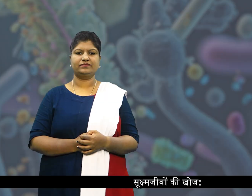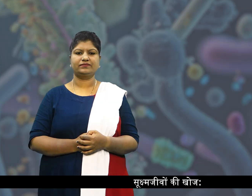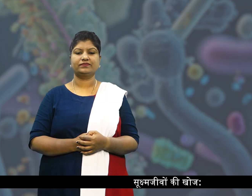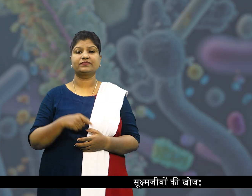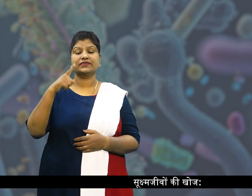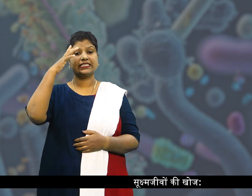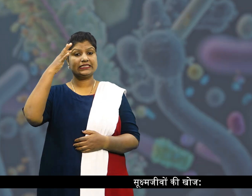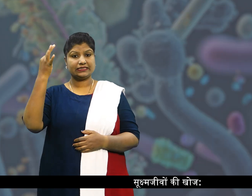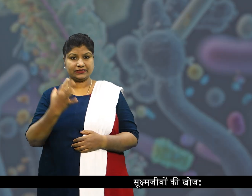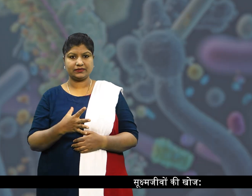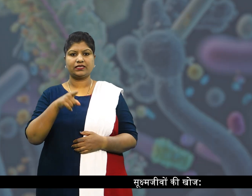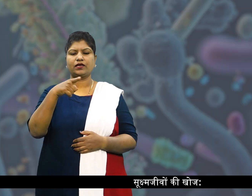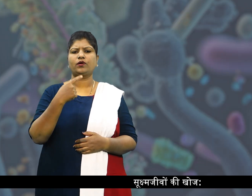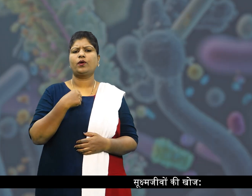सूक्ष्म जीवों की खोज।